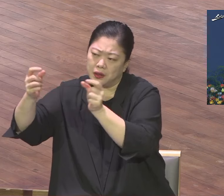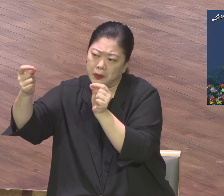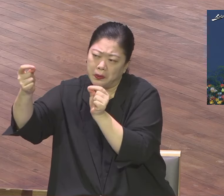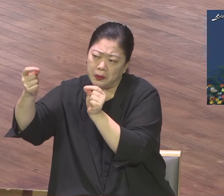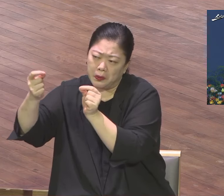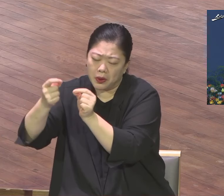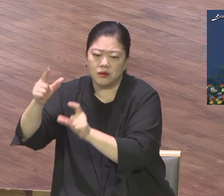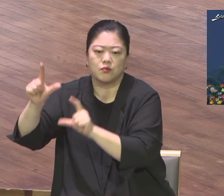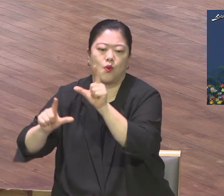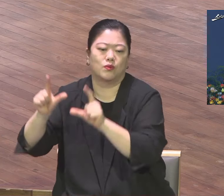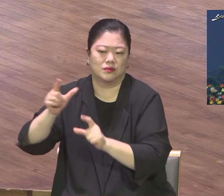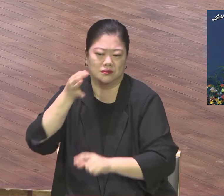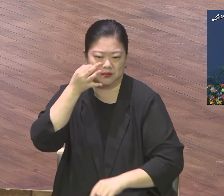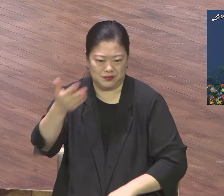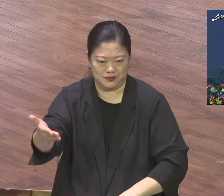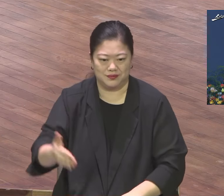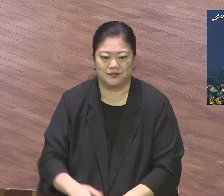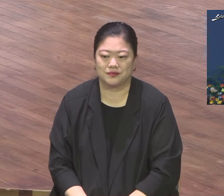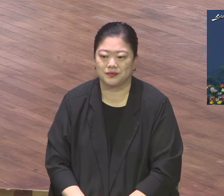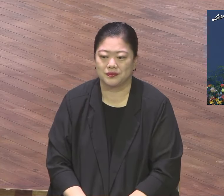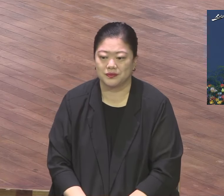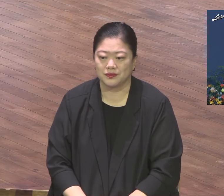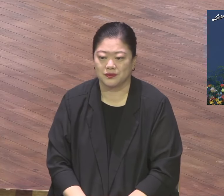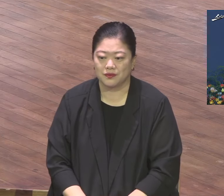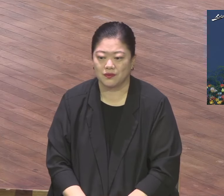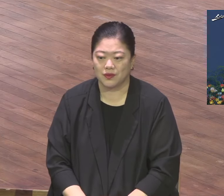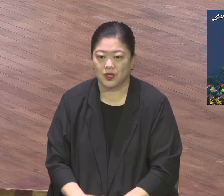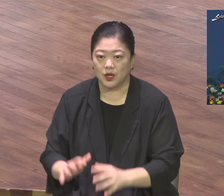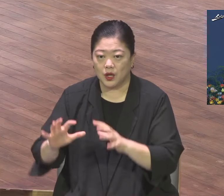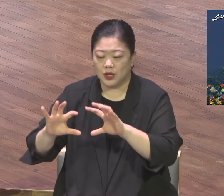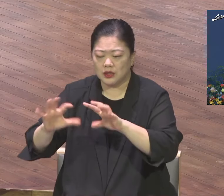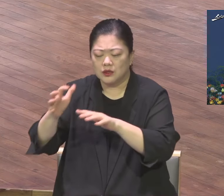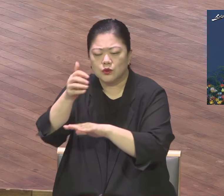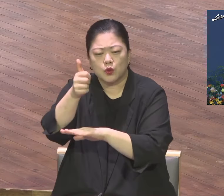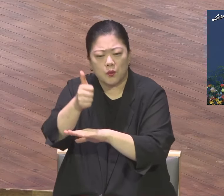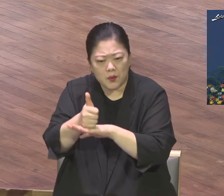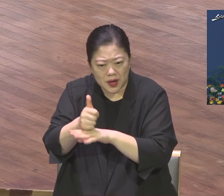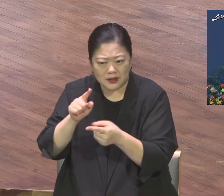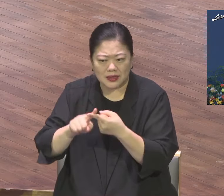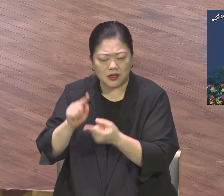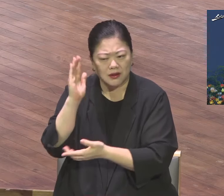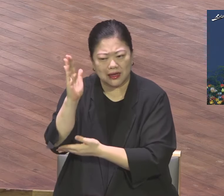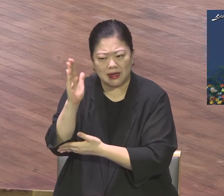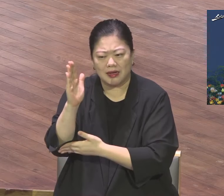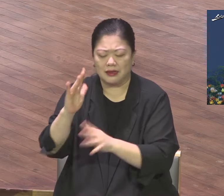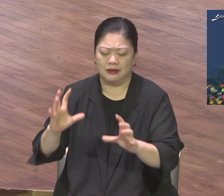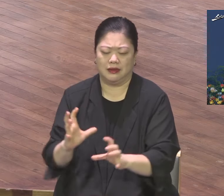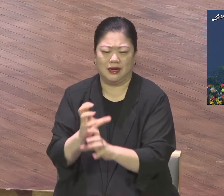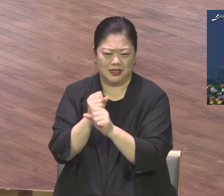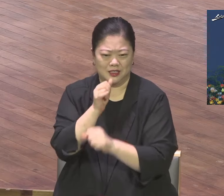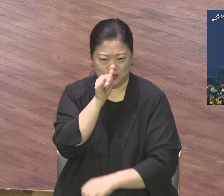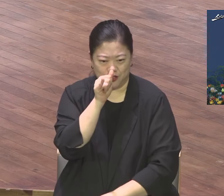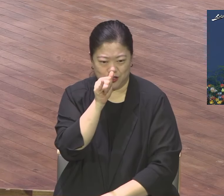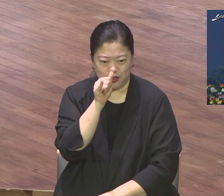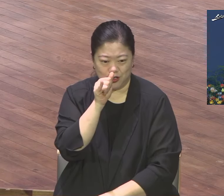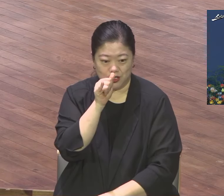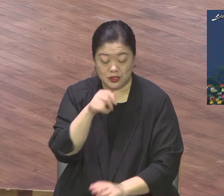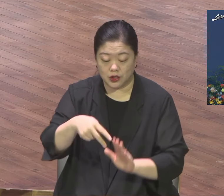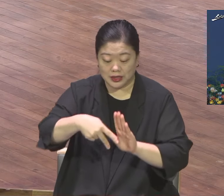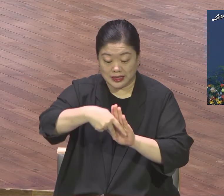보여주고 있습니다. 종말에 대해서 그렇게 짧게 다루고 있기 때문에 이사야서의 이